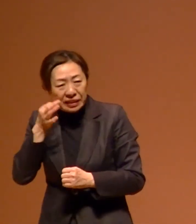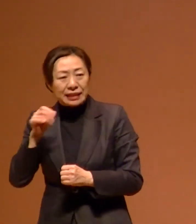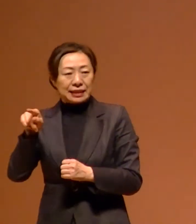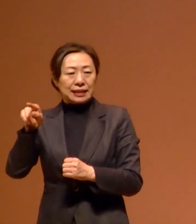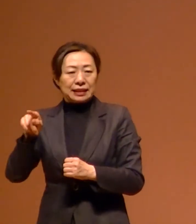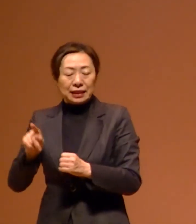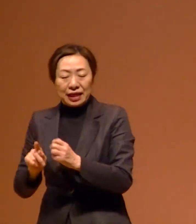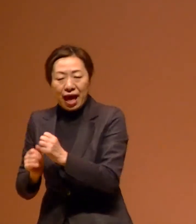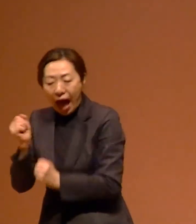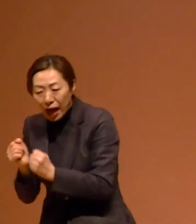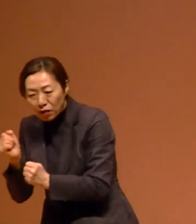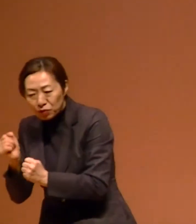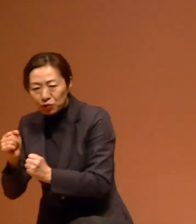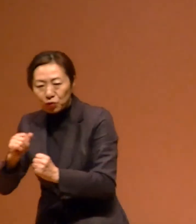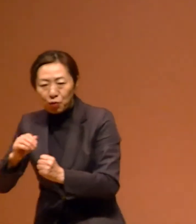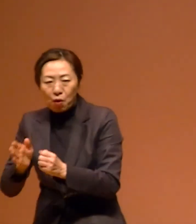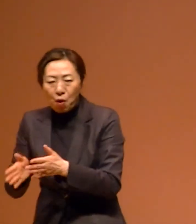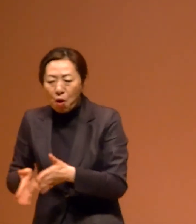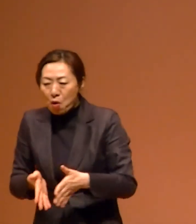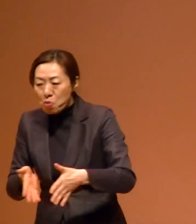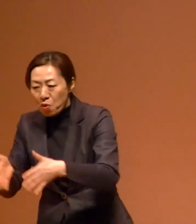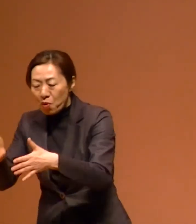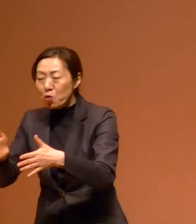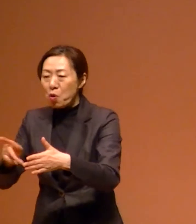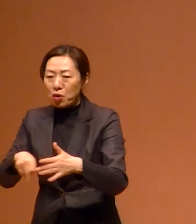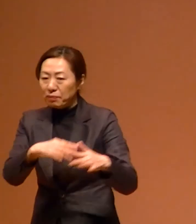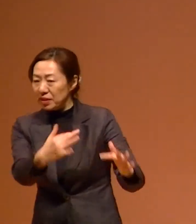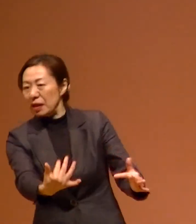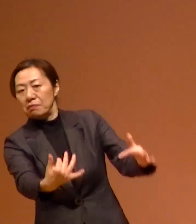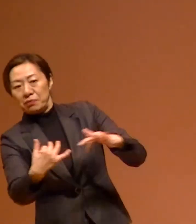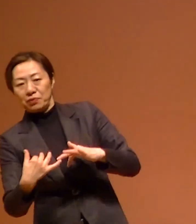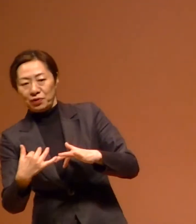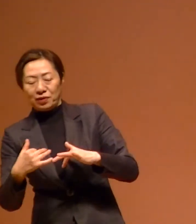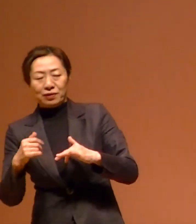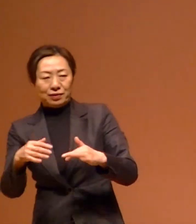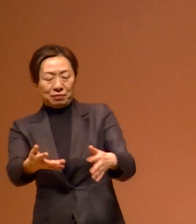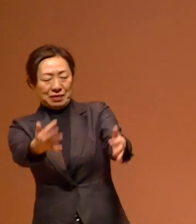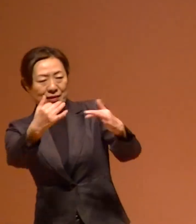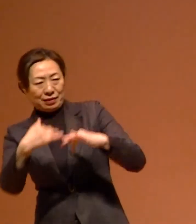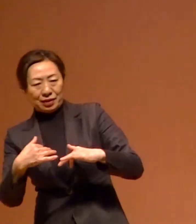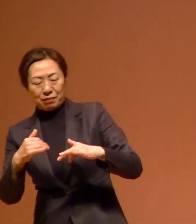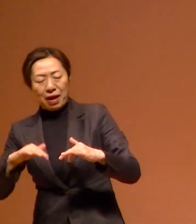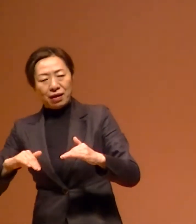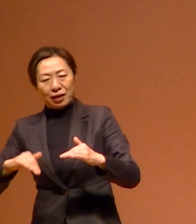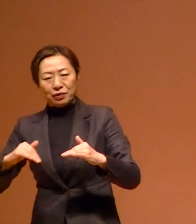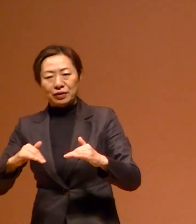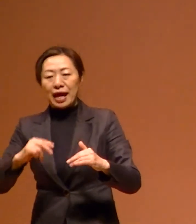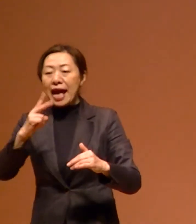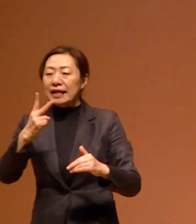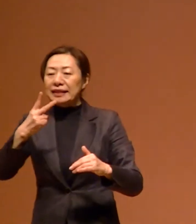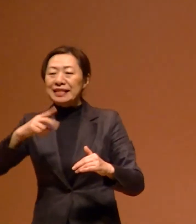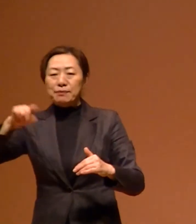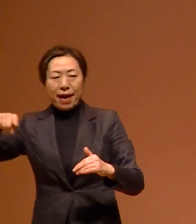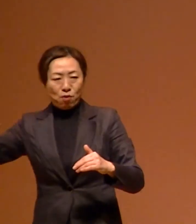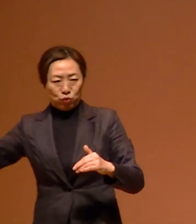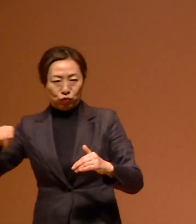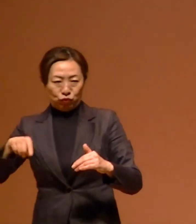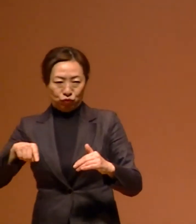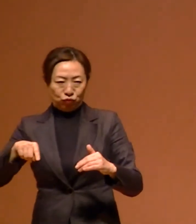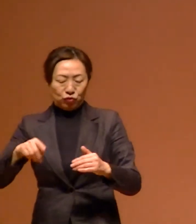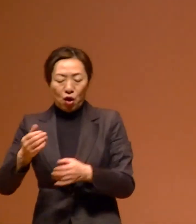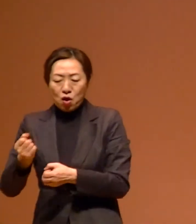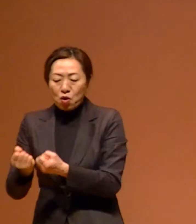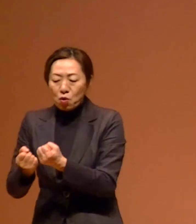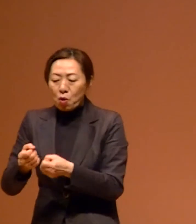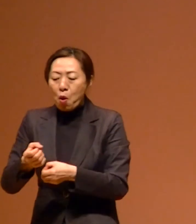上がる道路に水が来る、結局その道路が最終的には2メートル、消防車